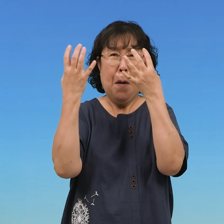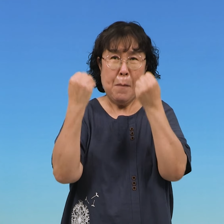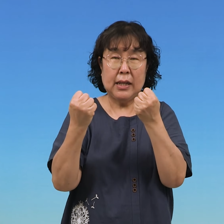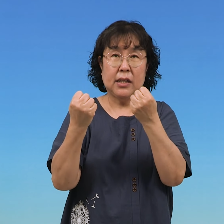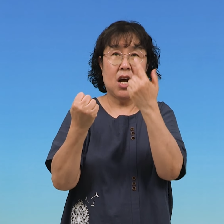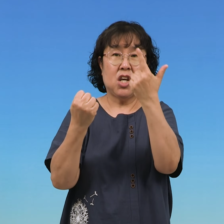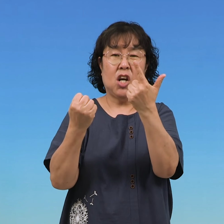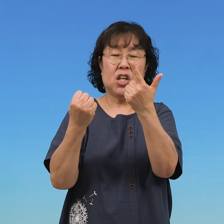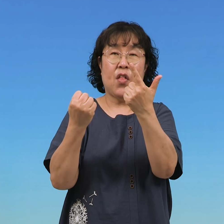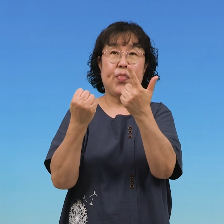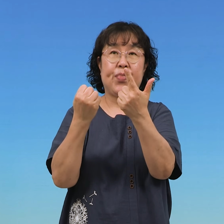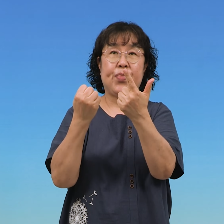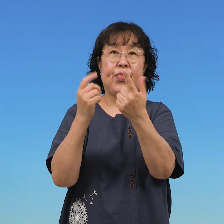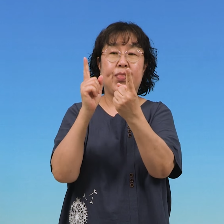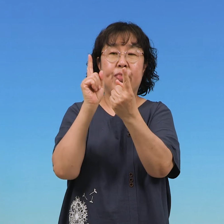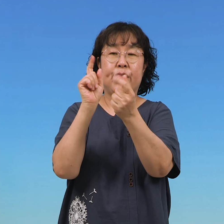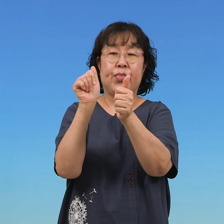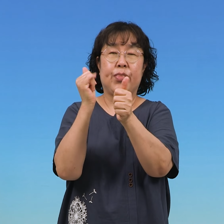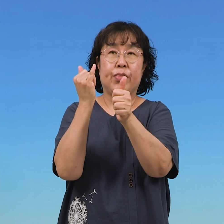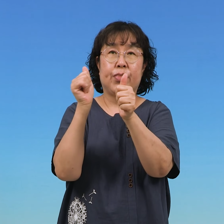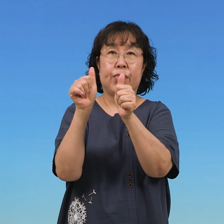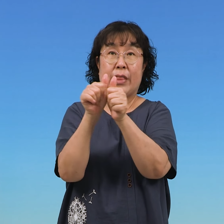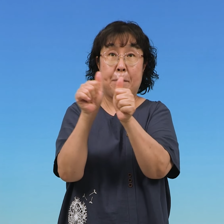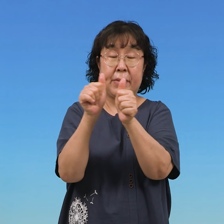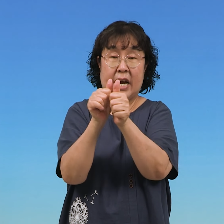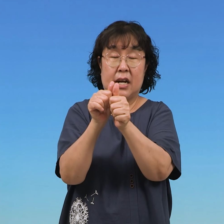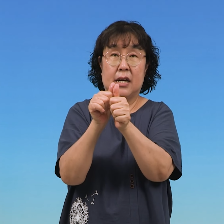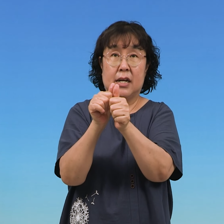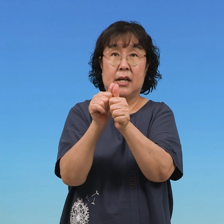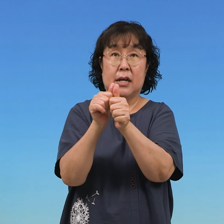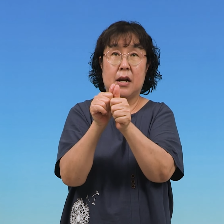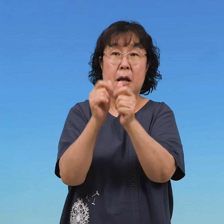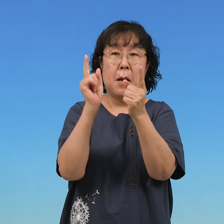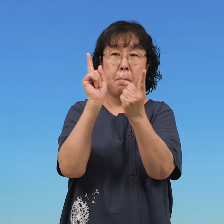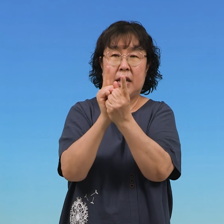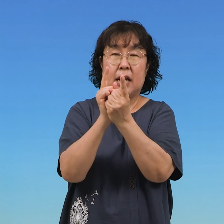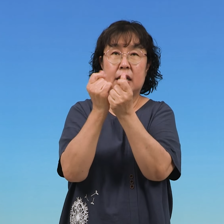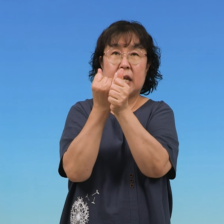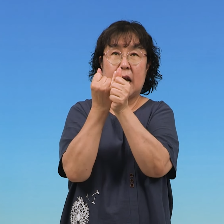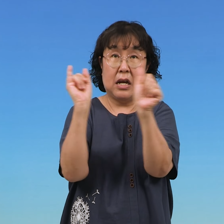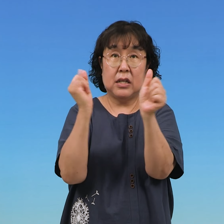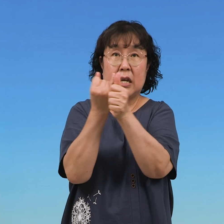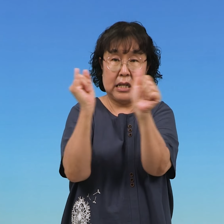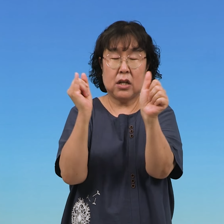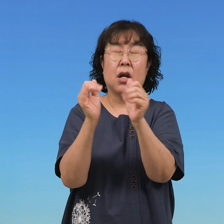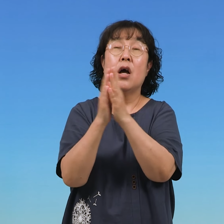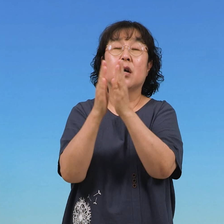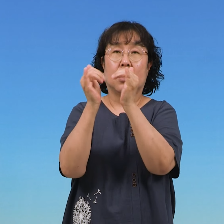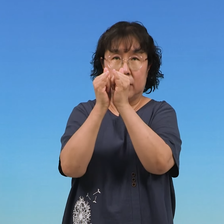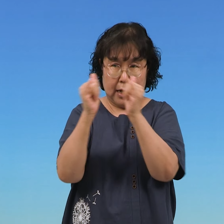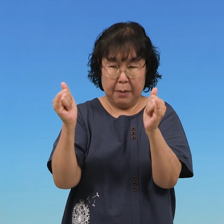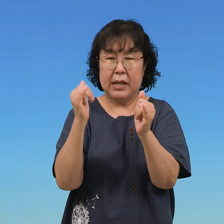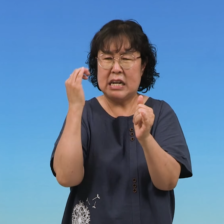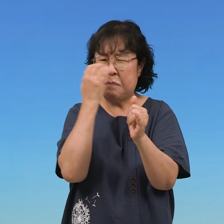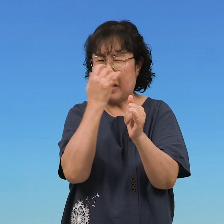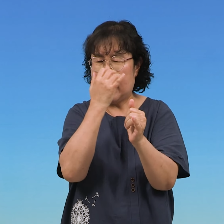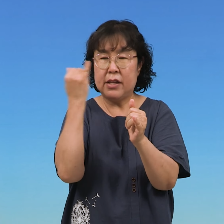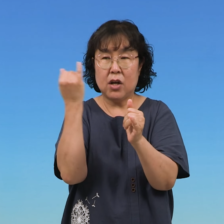6 남자를 전전하는 음란한 여인이다, 이렇게 이거를 이제 단정 짓고 설교를 하고 또 말씀을